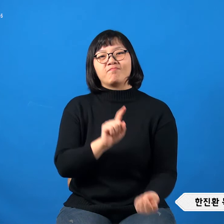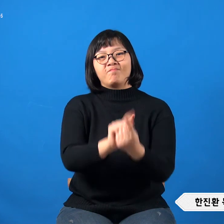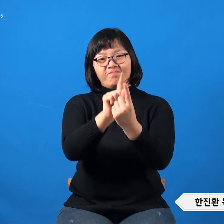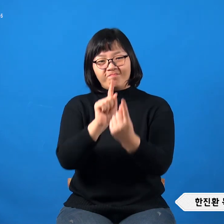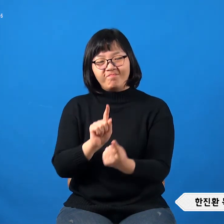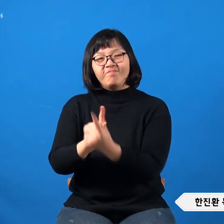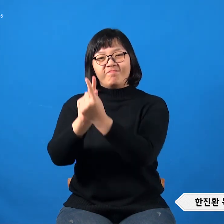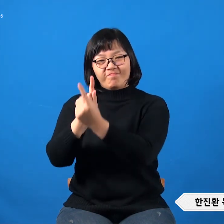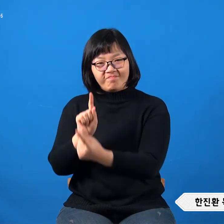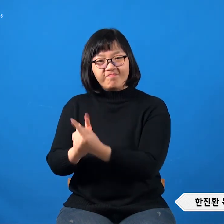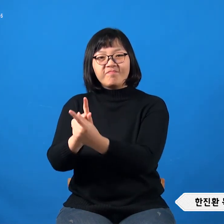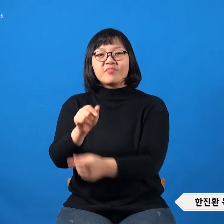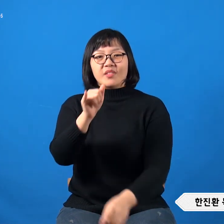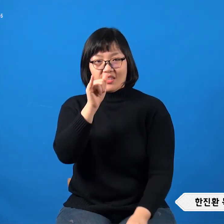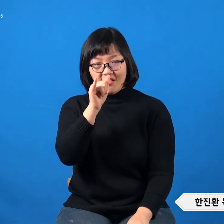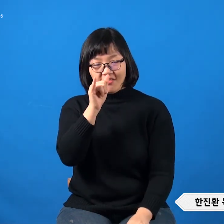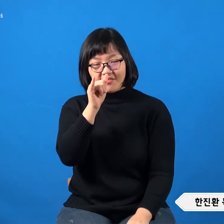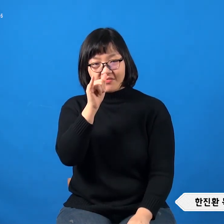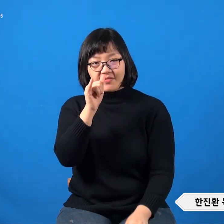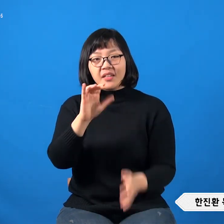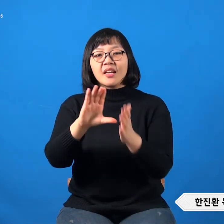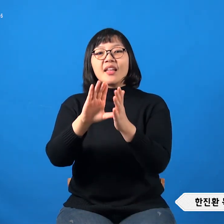있습니다. 그럴 때